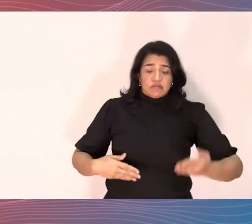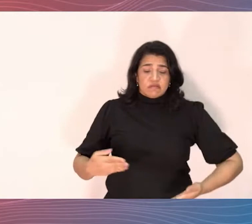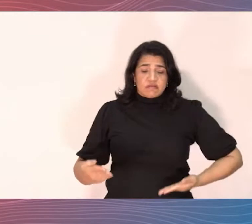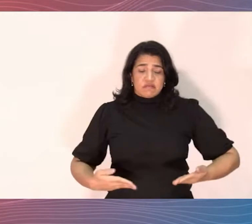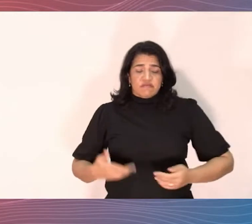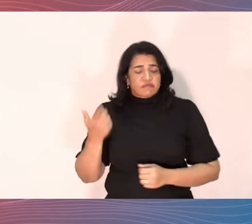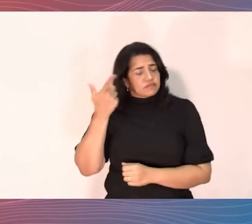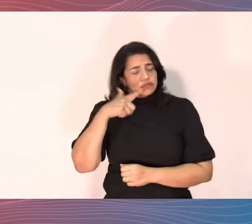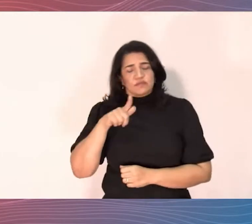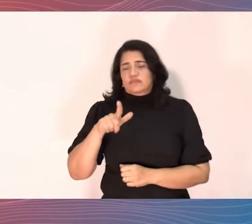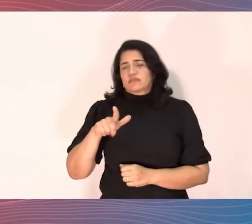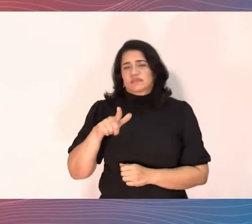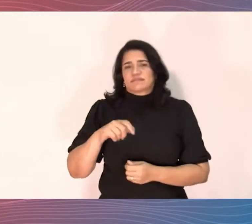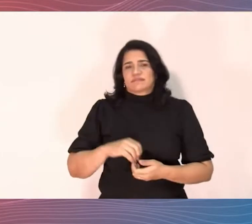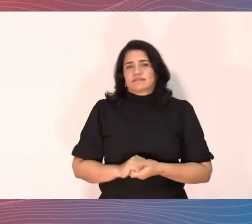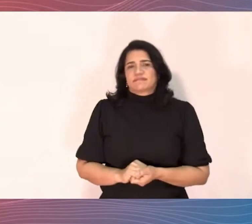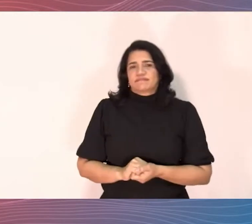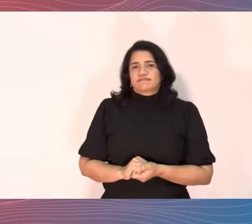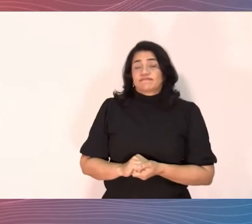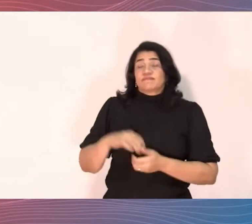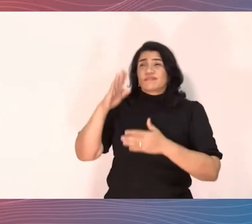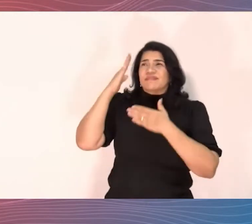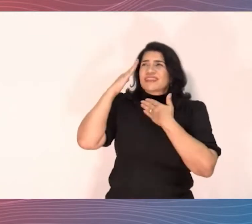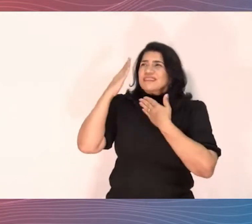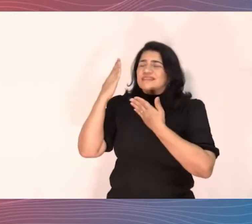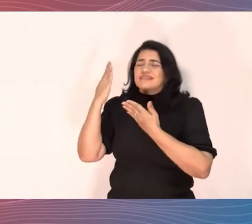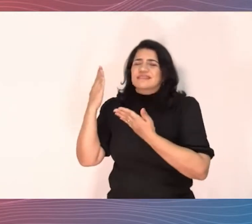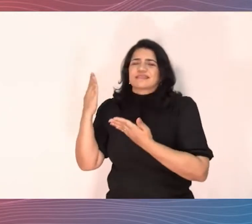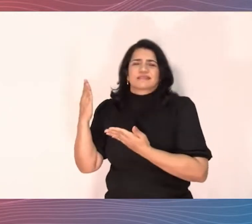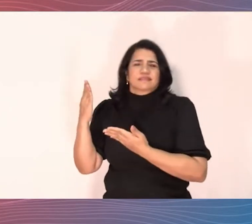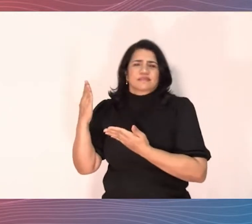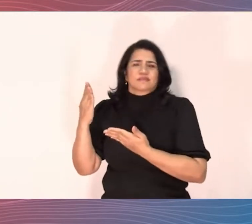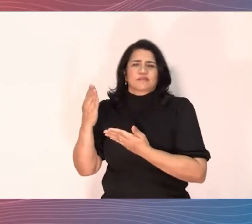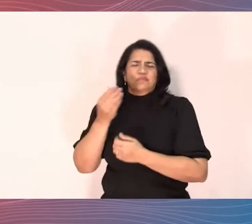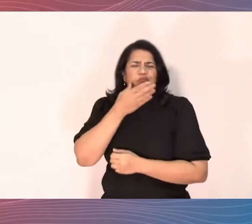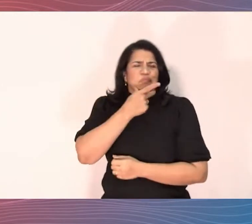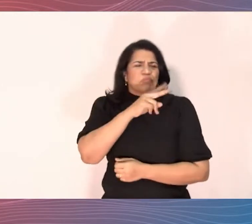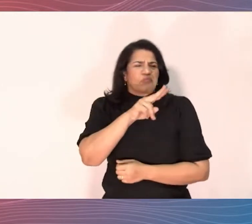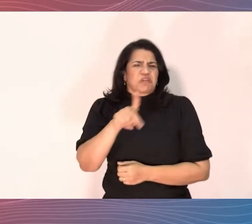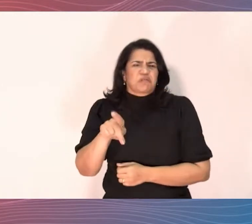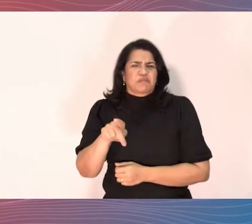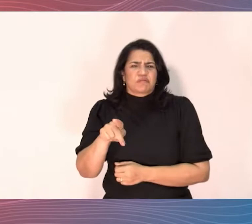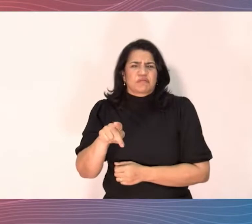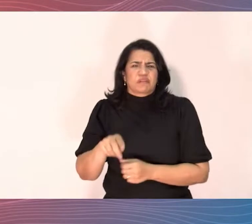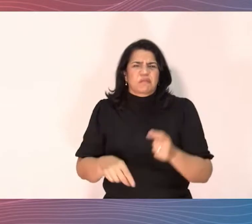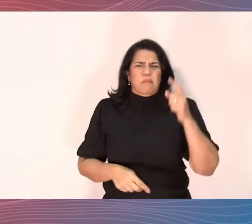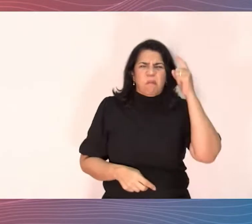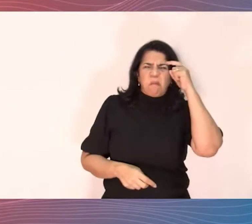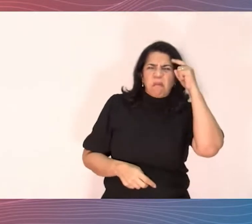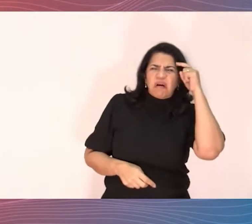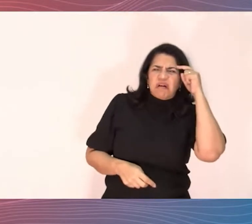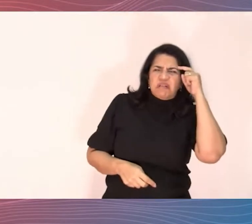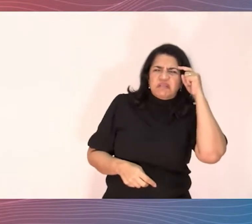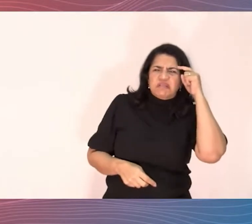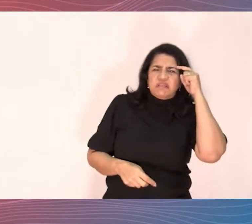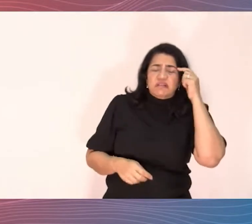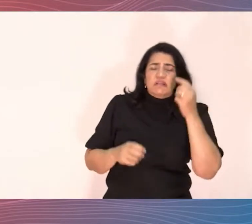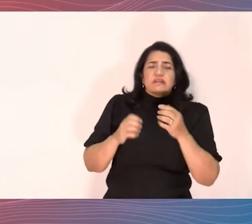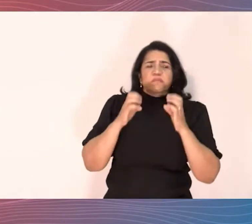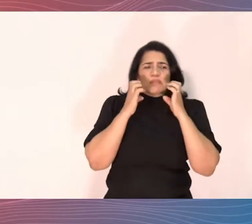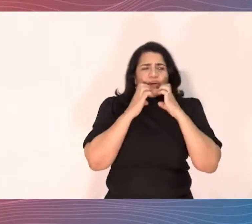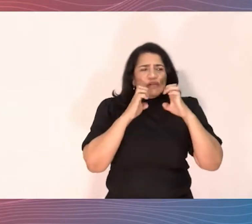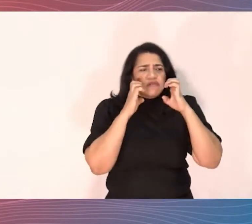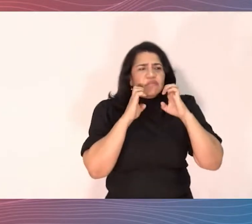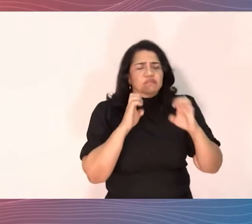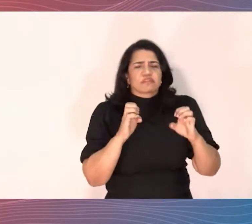Graças a Deus, irmãos, não pense que trazer pessoas novas, você está trazendo problema para a sua igreja.